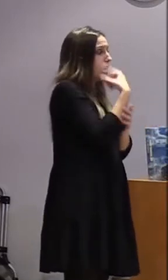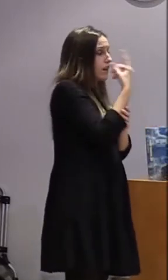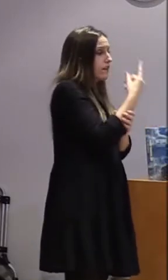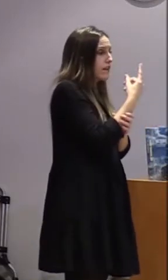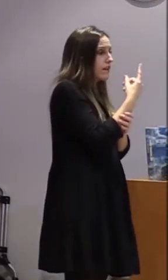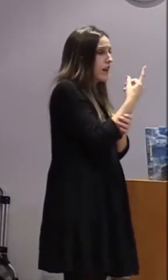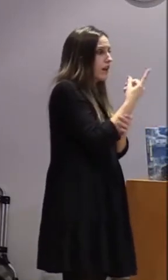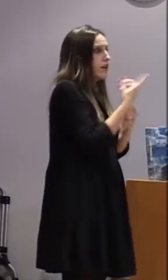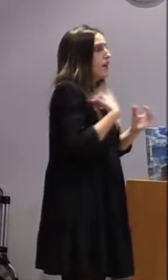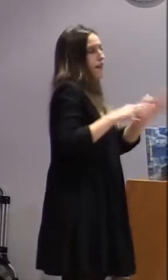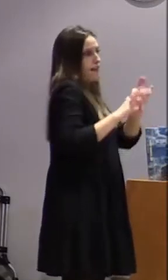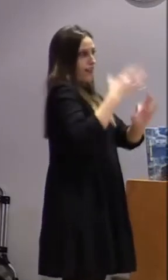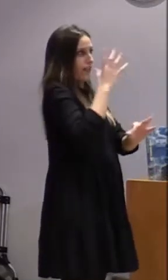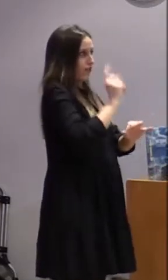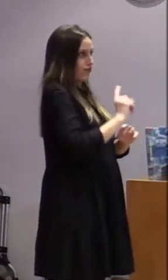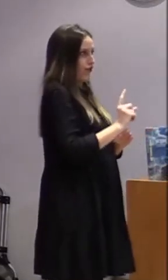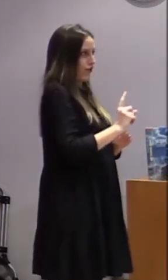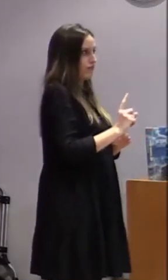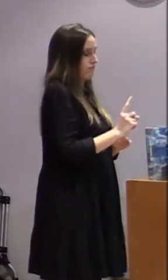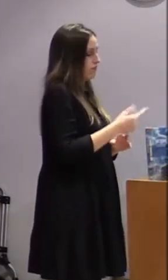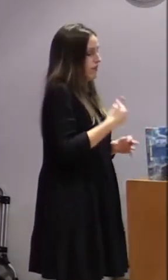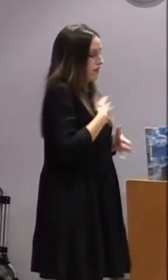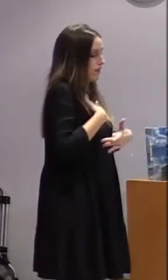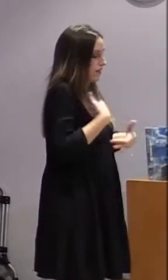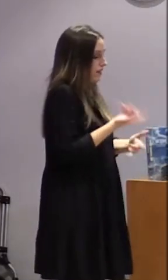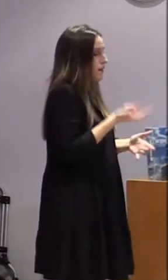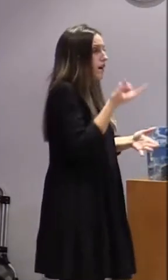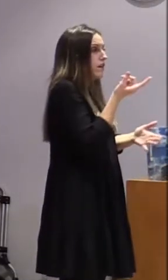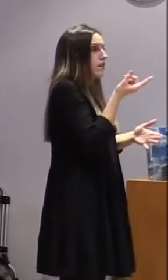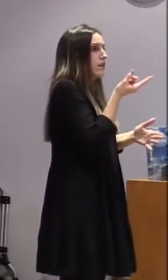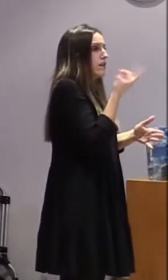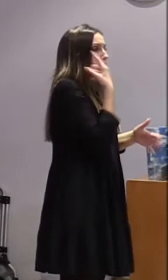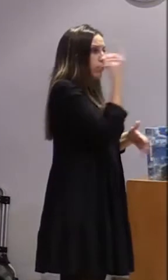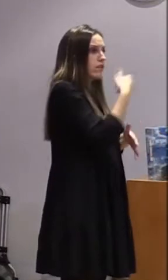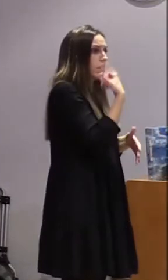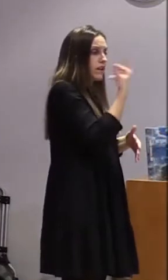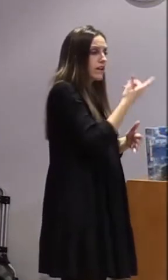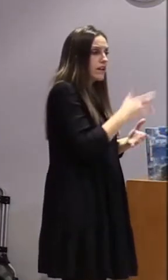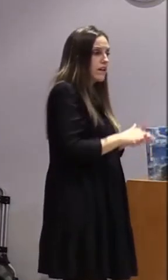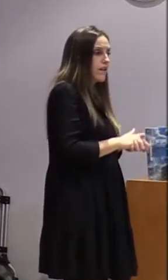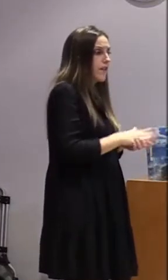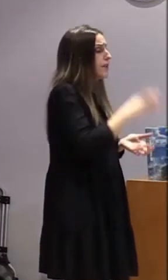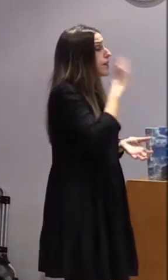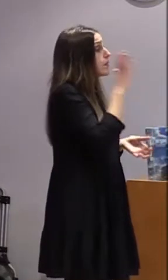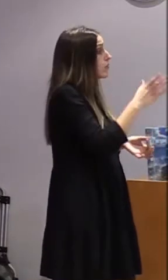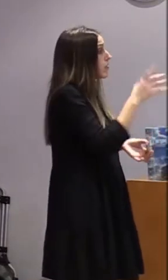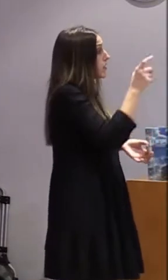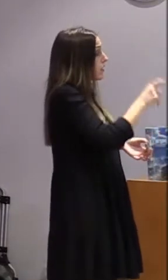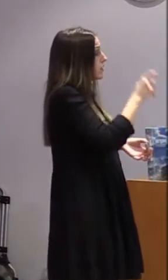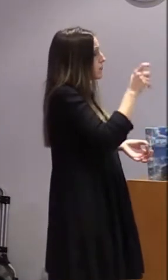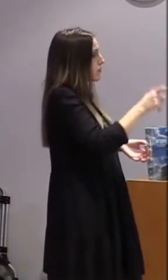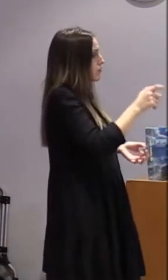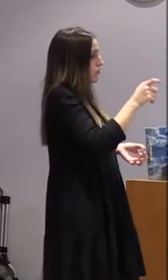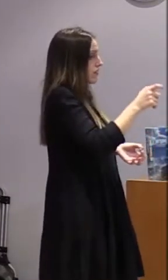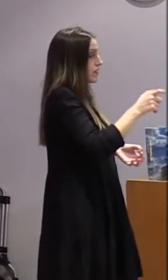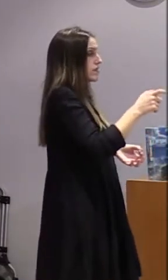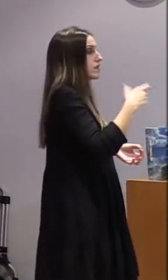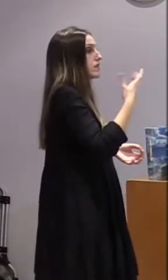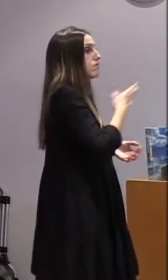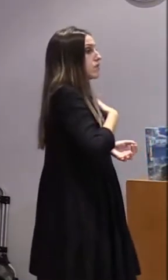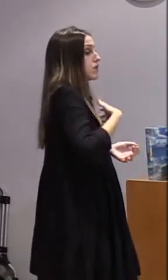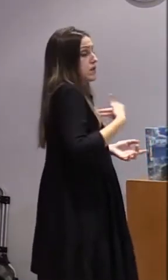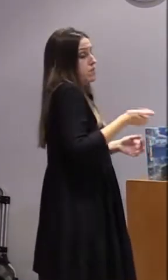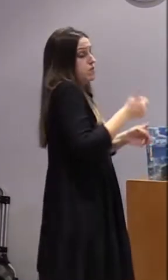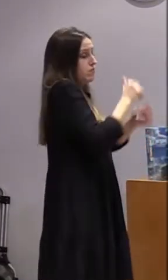no lo hizo al azar, sino que con toda la intención, un juego. Porque los seres humanos encontramos formas en las nubes